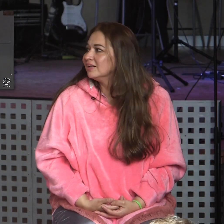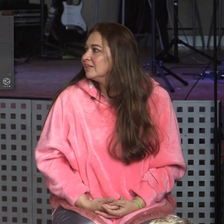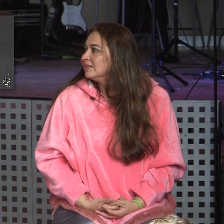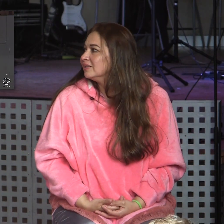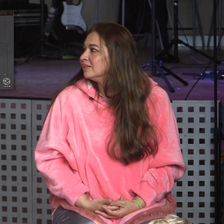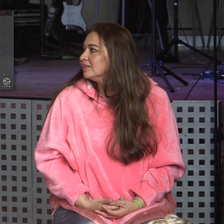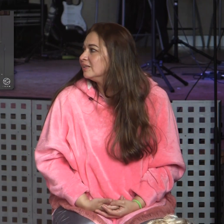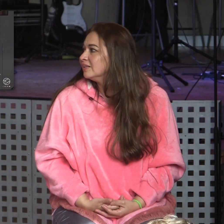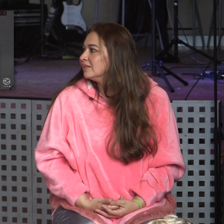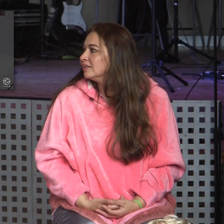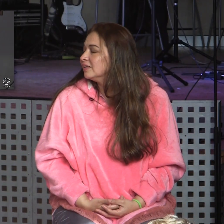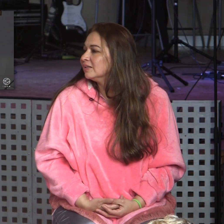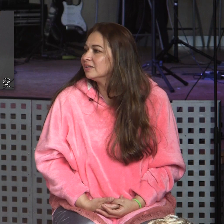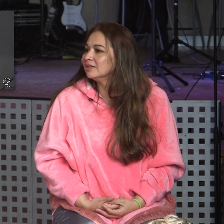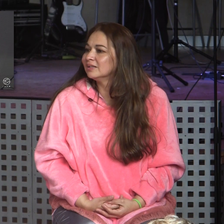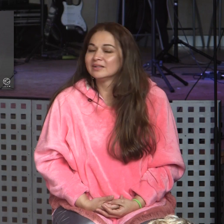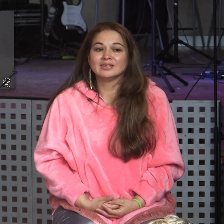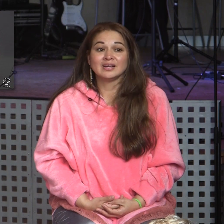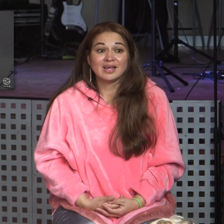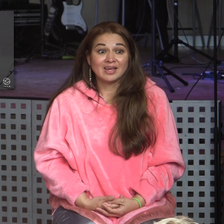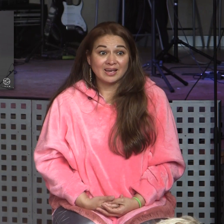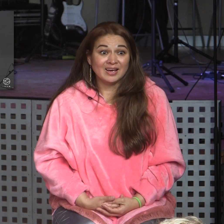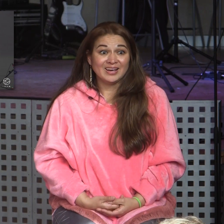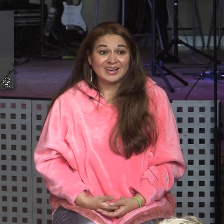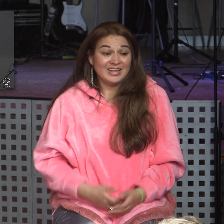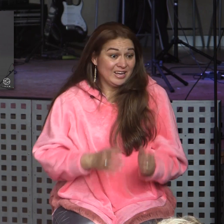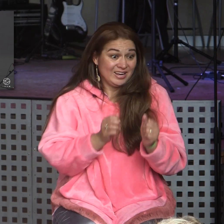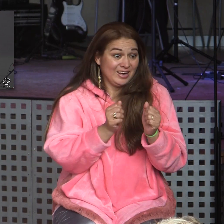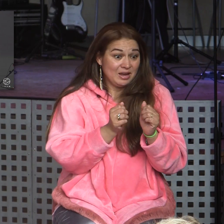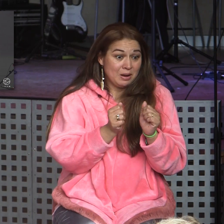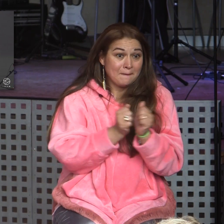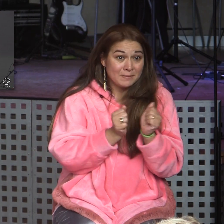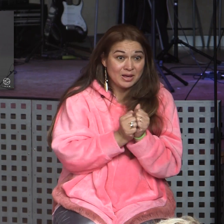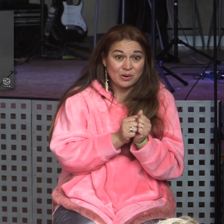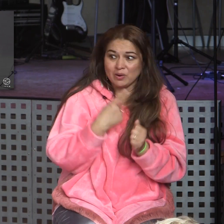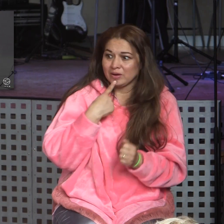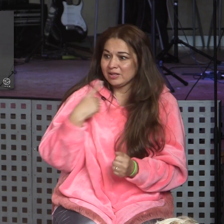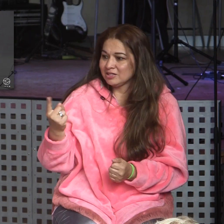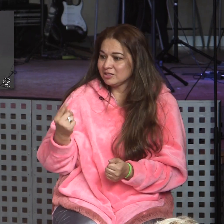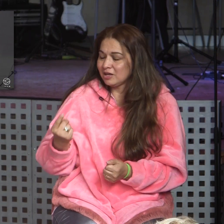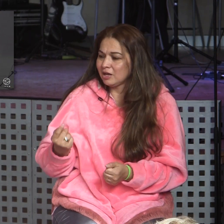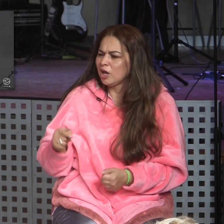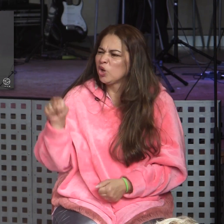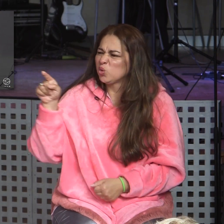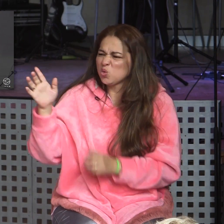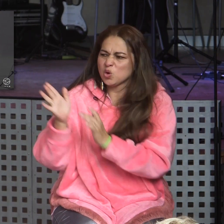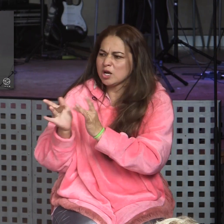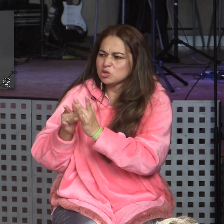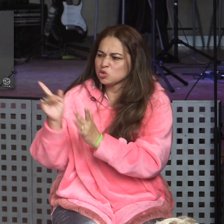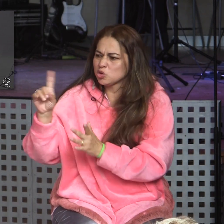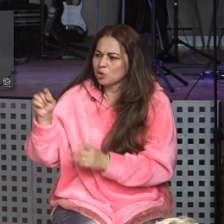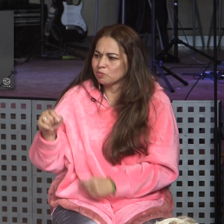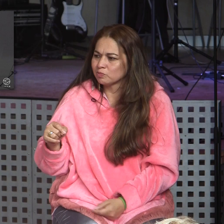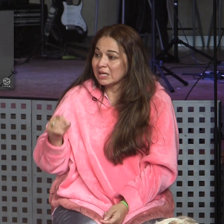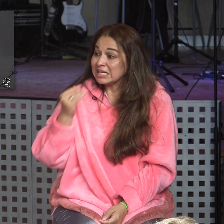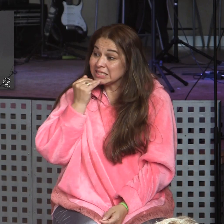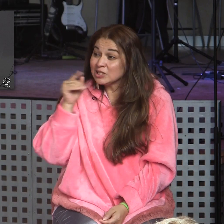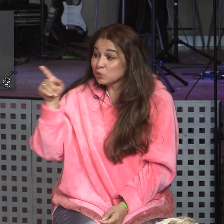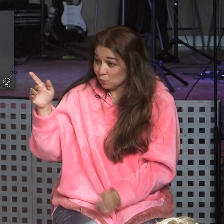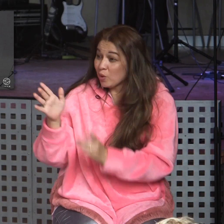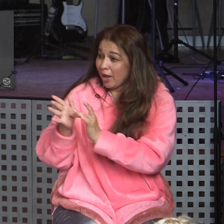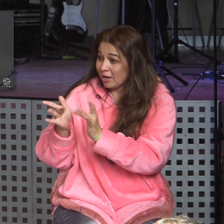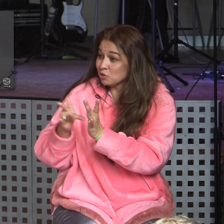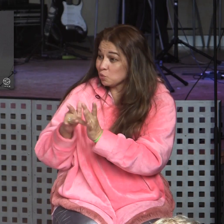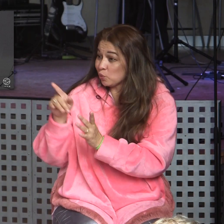No, manda que ven. ¿Por qué? Porque se va a ver su eterno